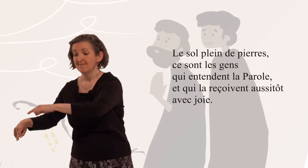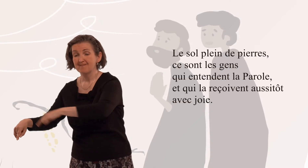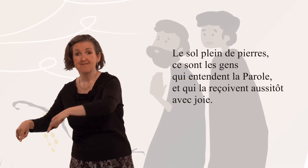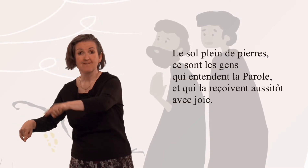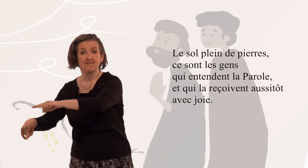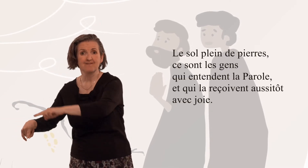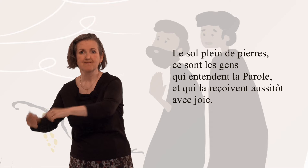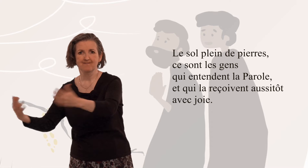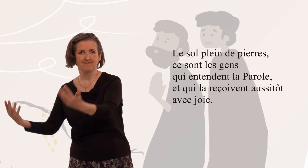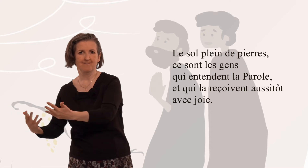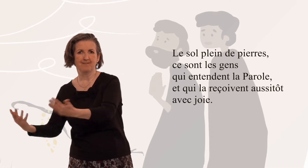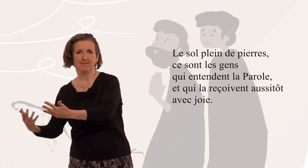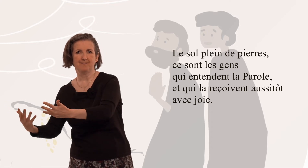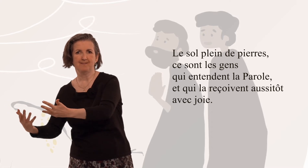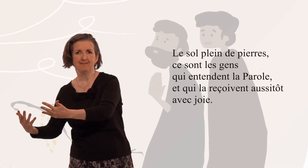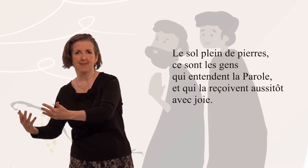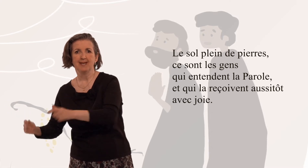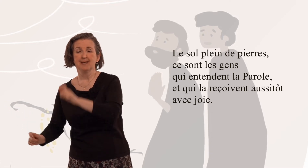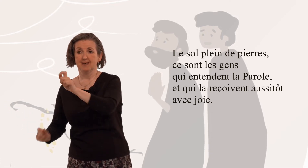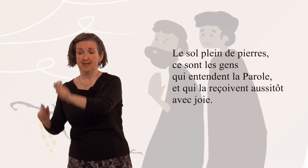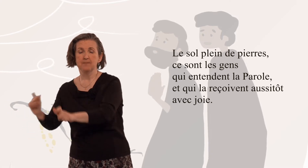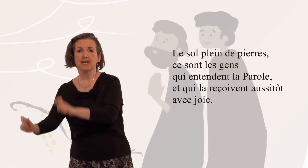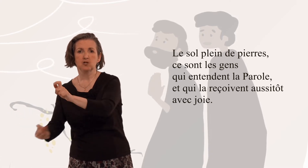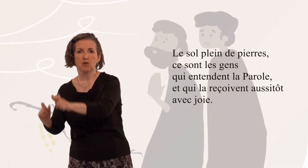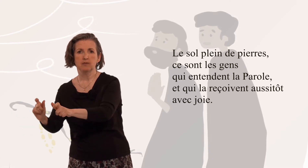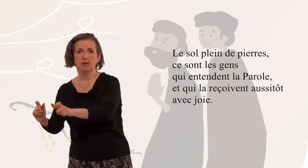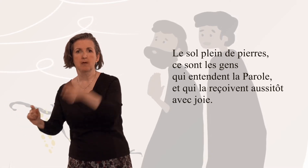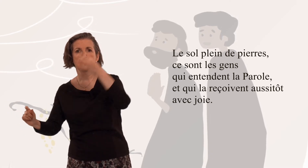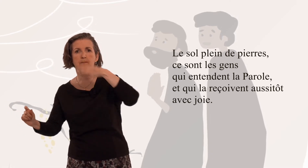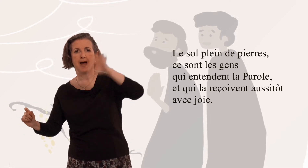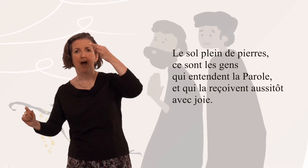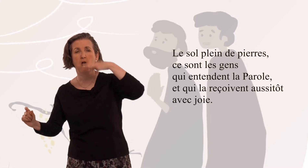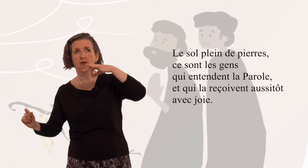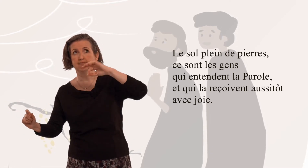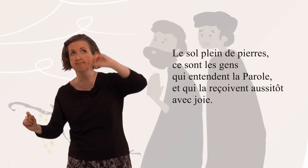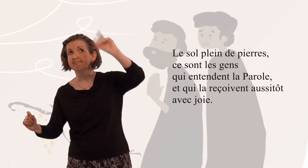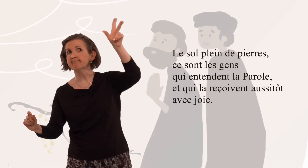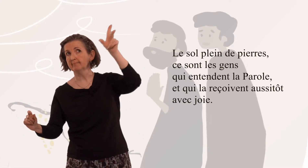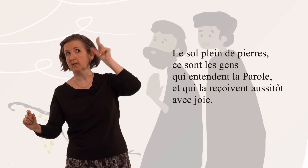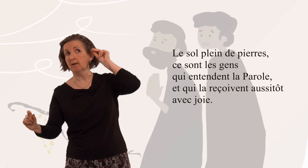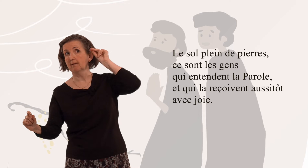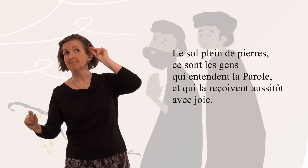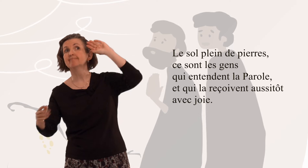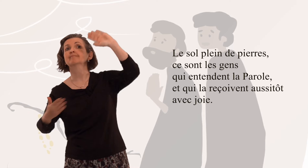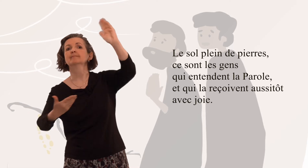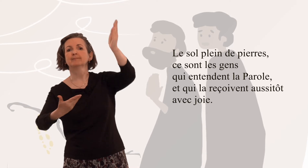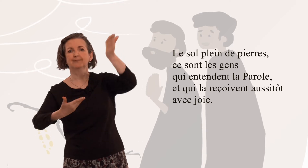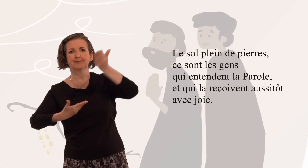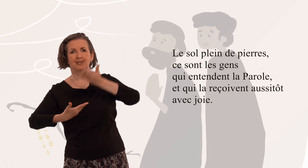Le sol plein de pierres, ce sont les gens qui entendent la parole et qui la reçoivent